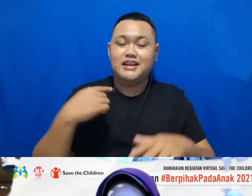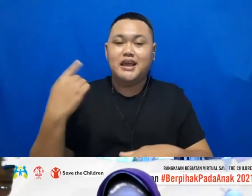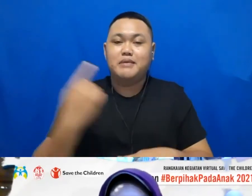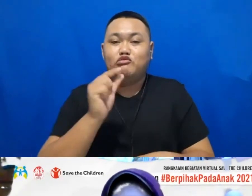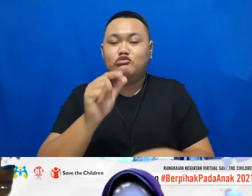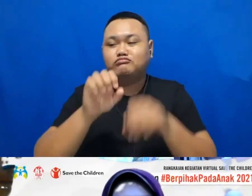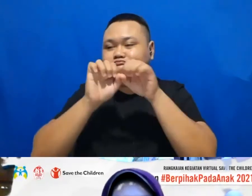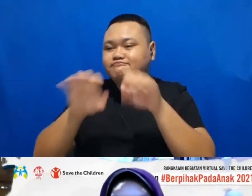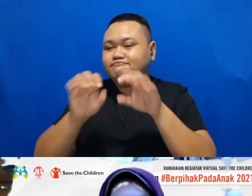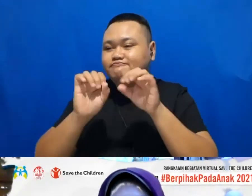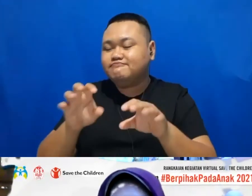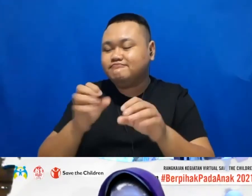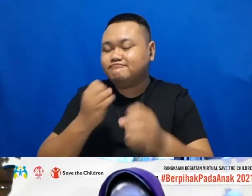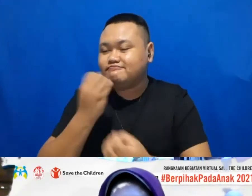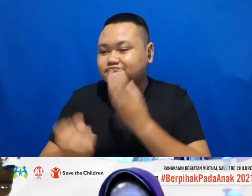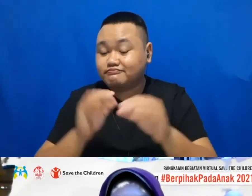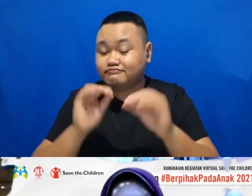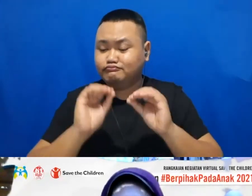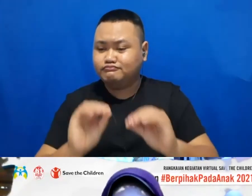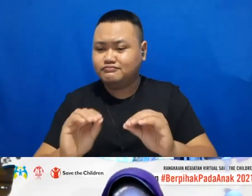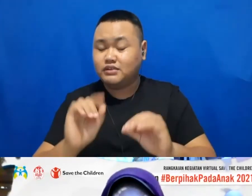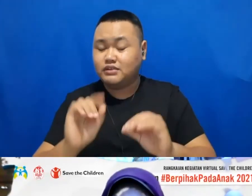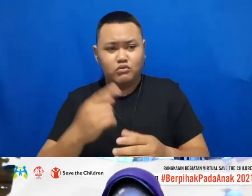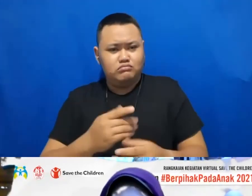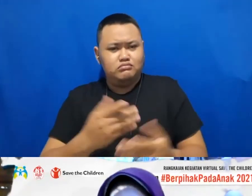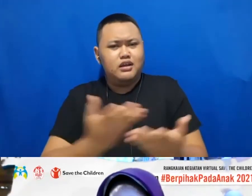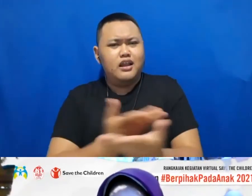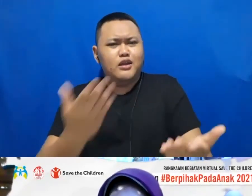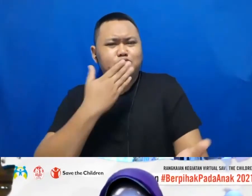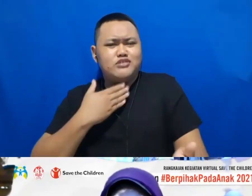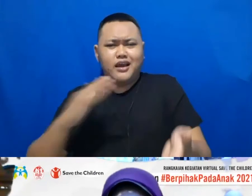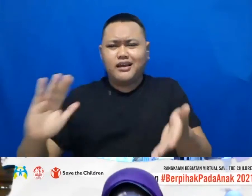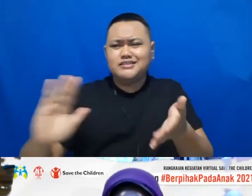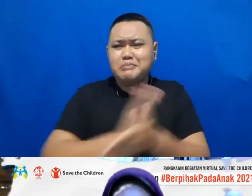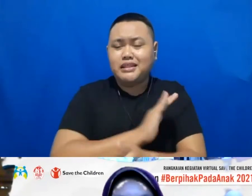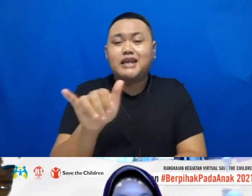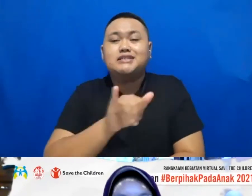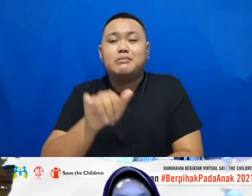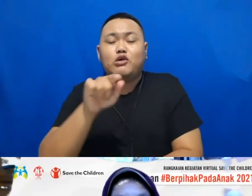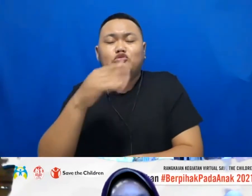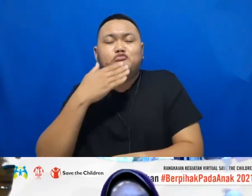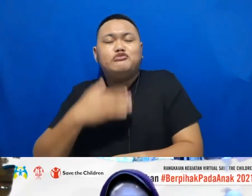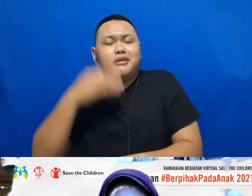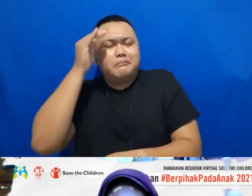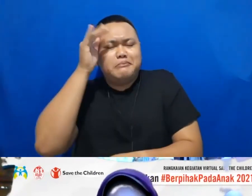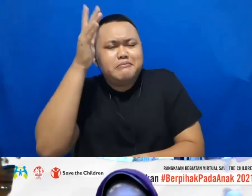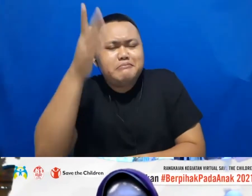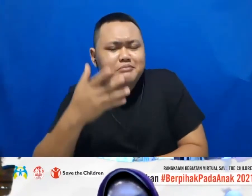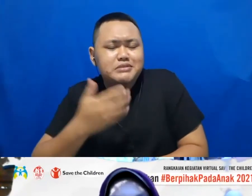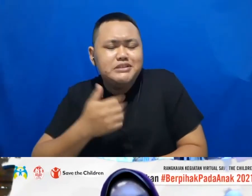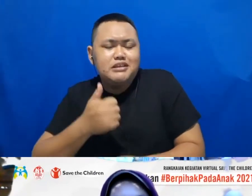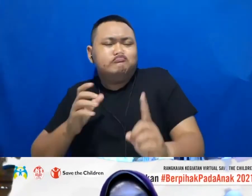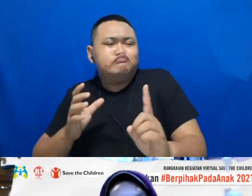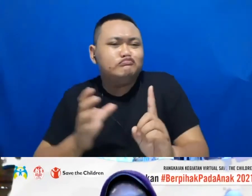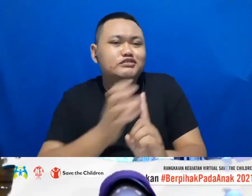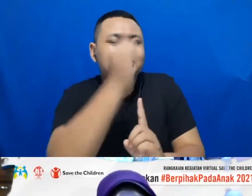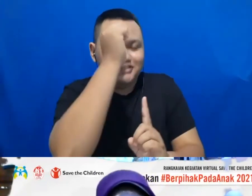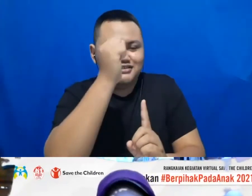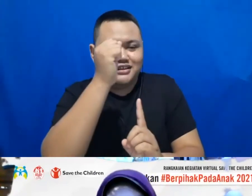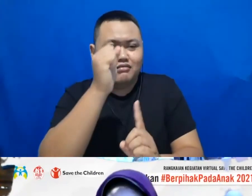mengungkapkan pendapat, mengemukakan ide-ide dan gagasan. Kemudian selama proses pembelajaran juga dalam